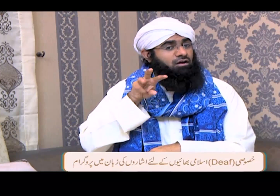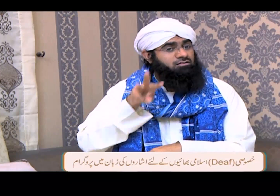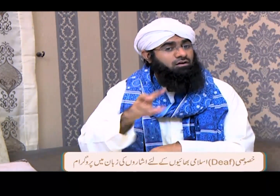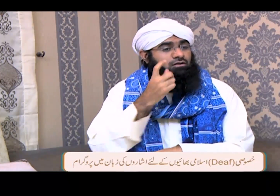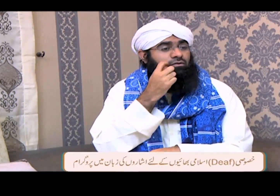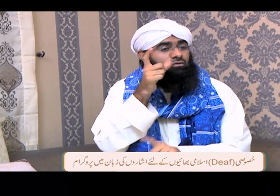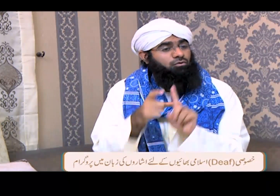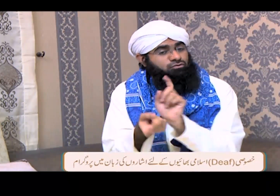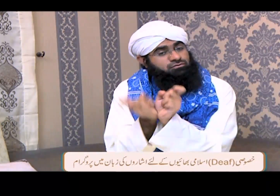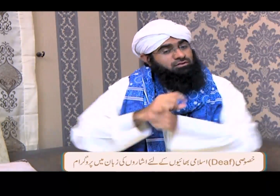12,000 لوگ بندر بن گئے۔